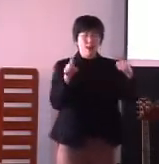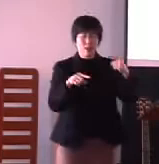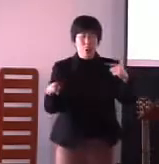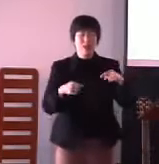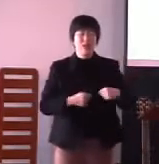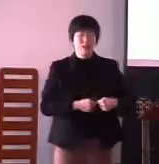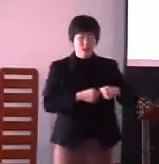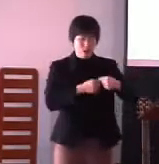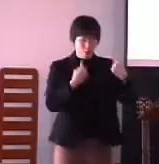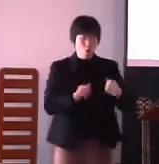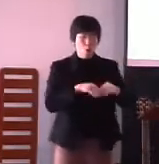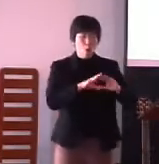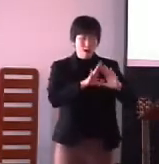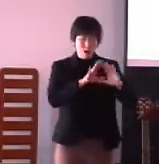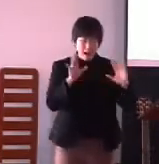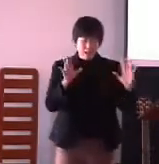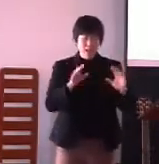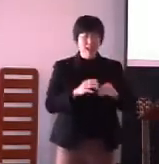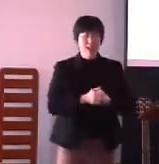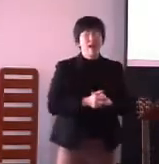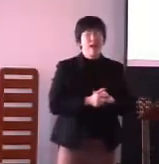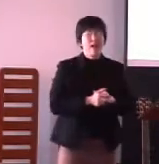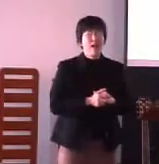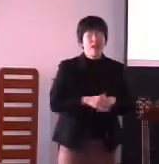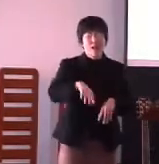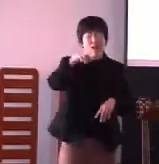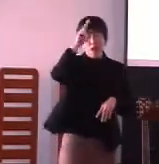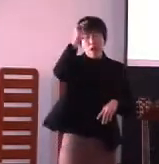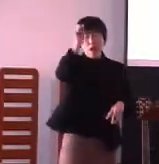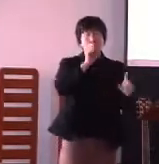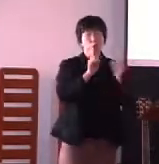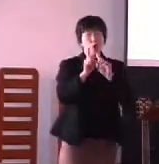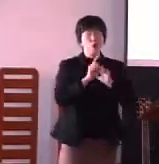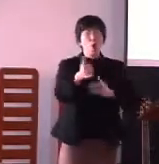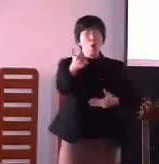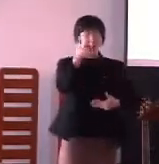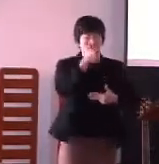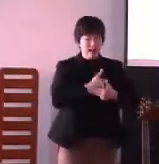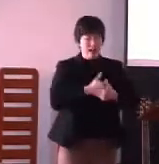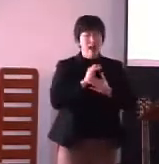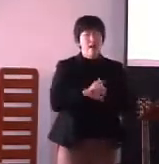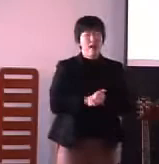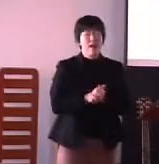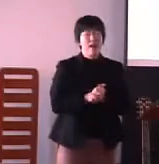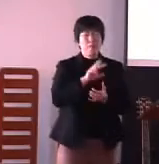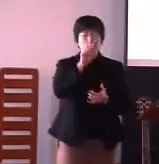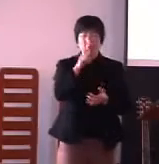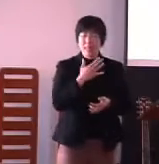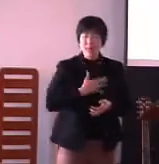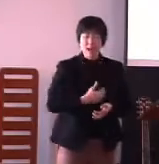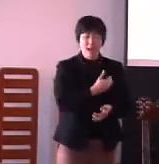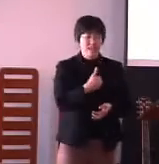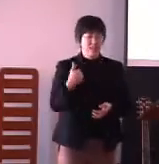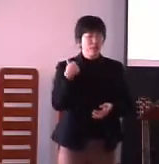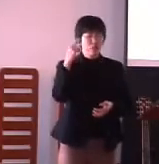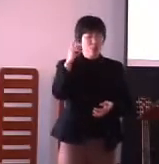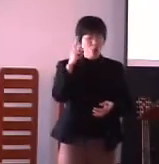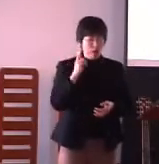一人心を開いて御言葉を受け入れ理解